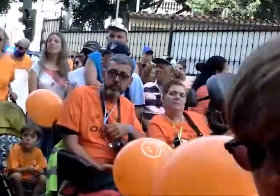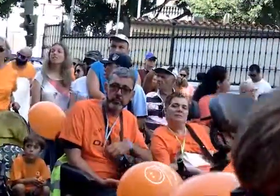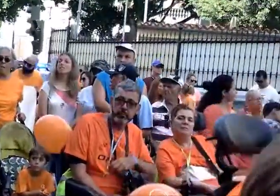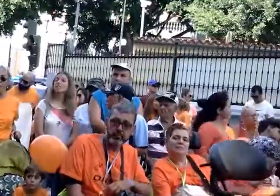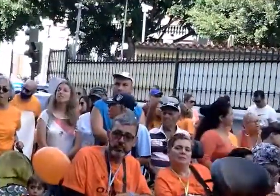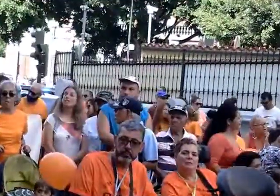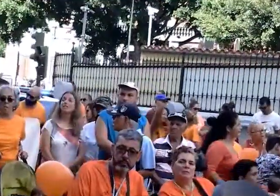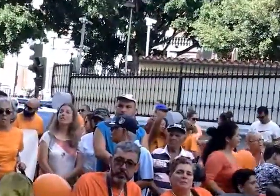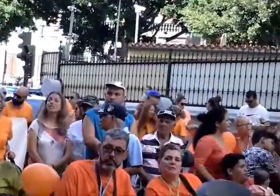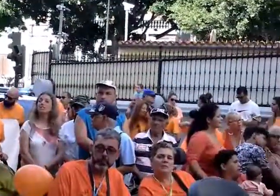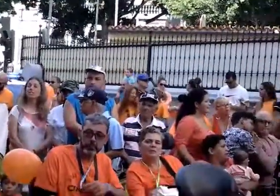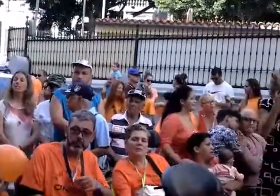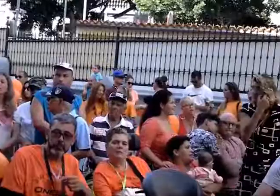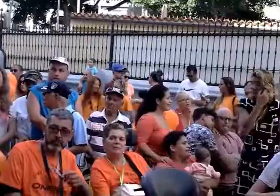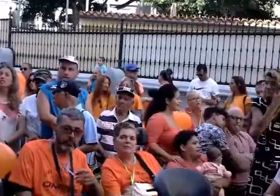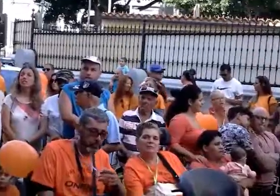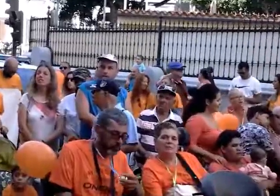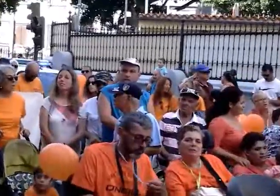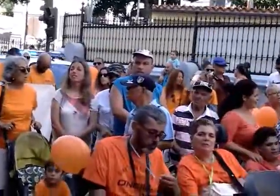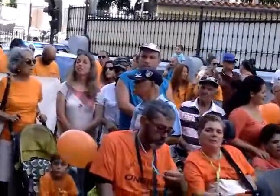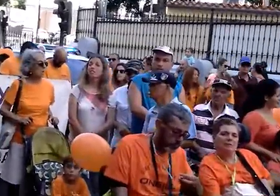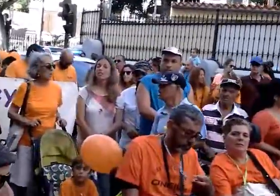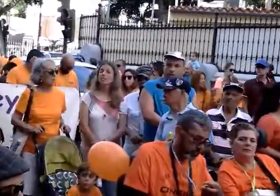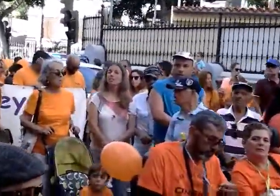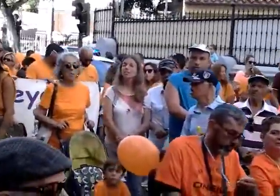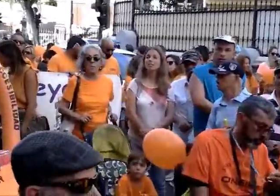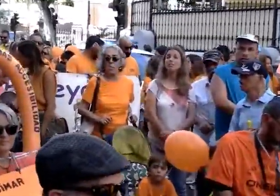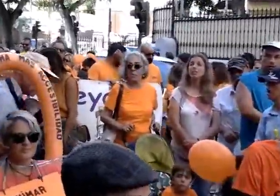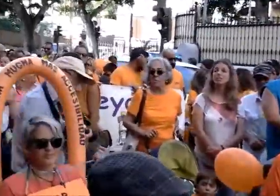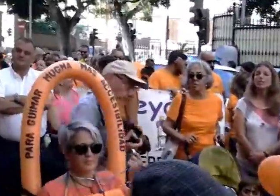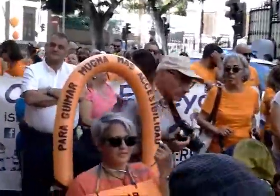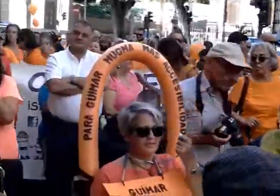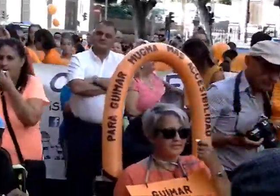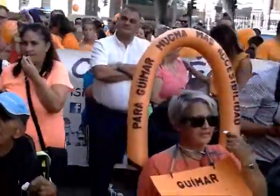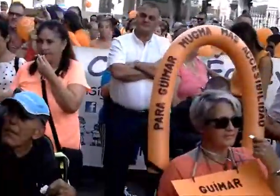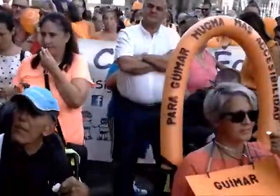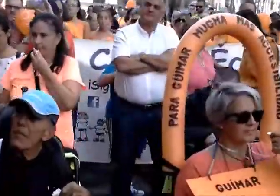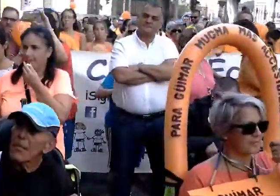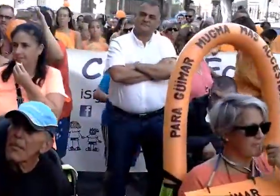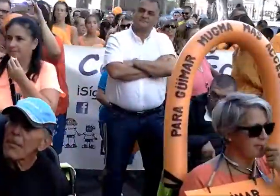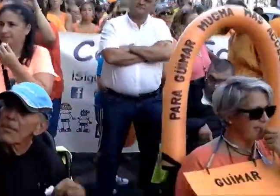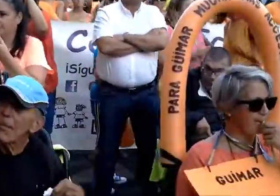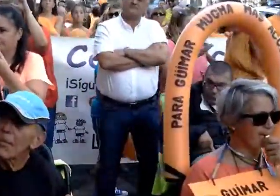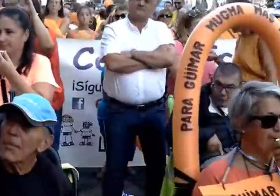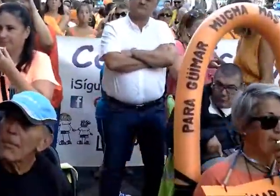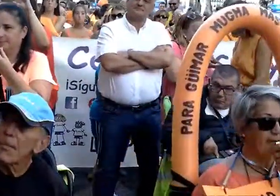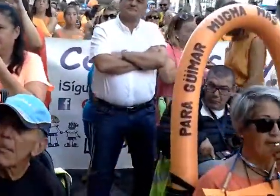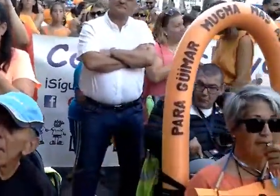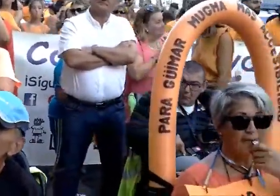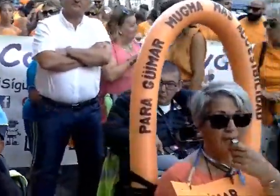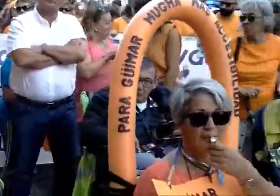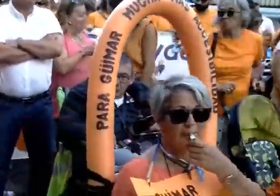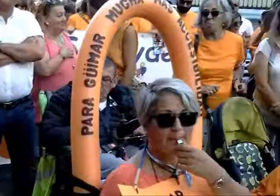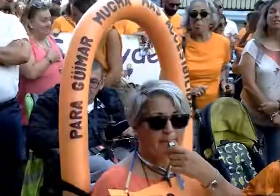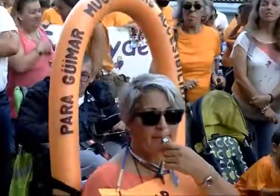A ver, vamos a devolverle ese cariño con el que ellos nos tratan.